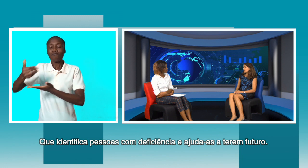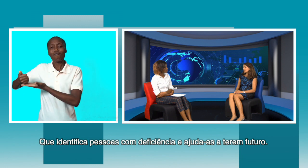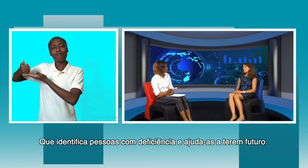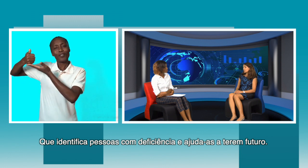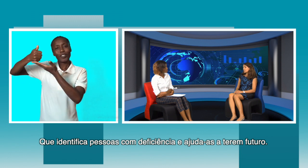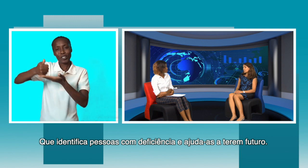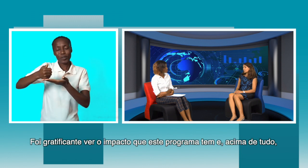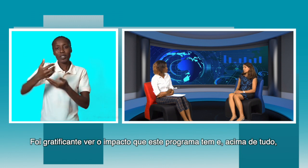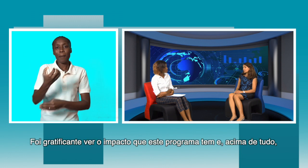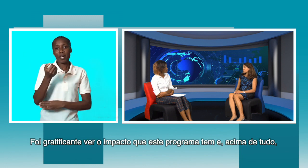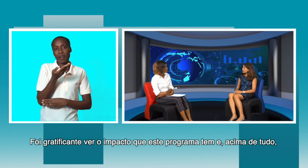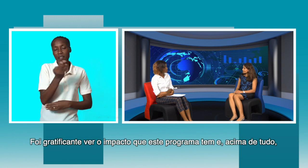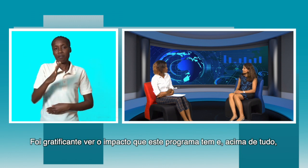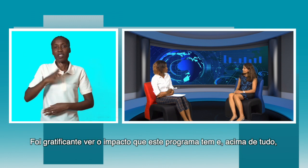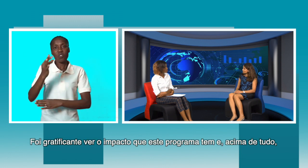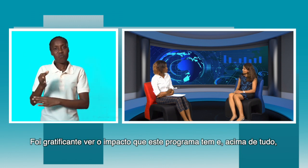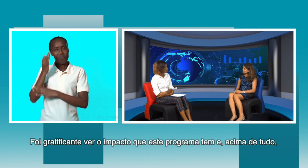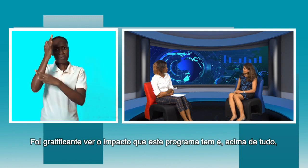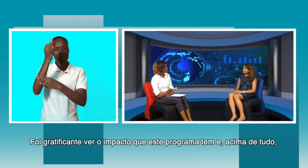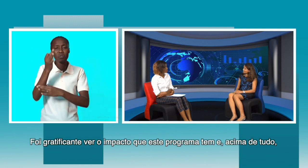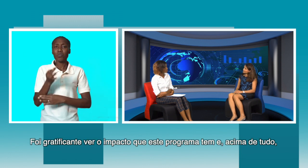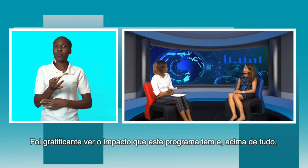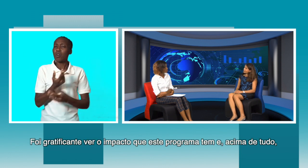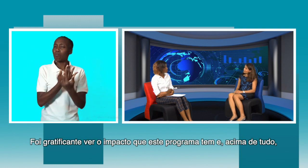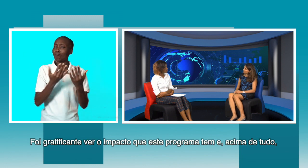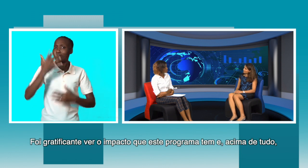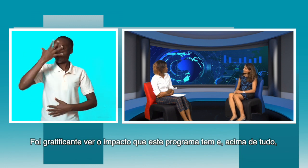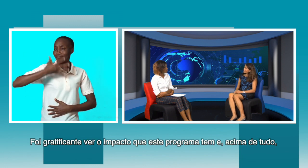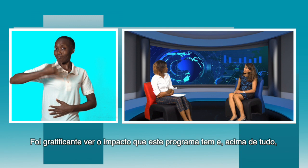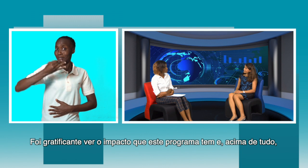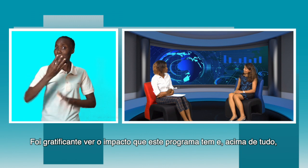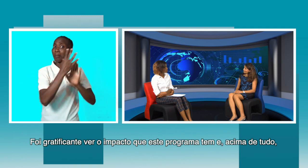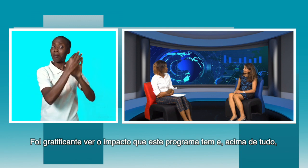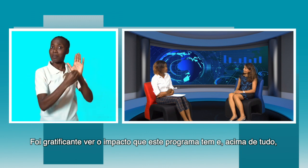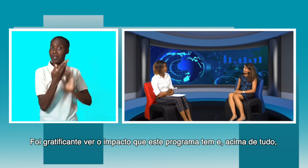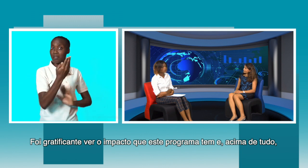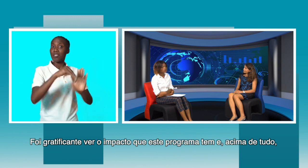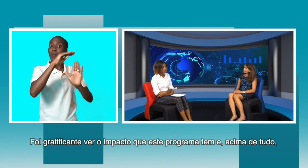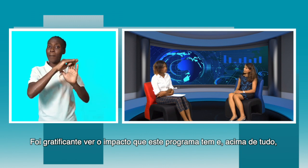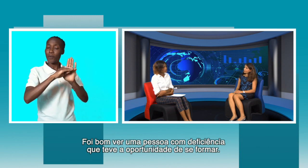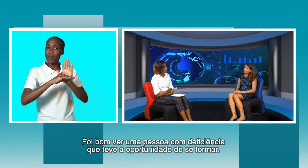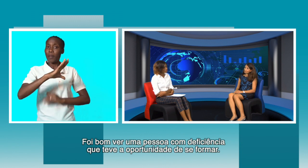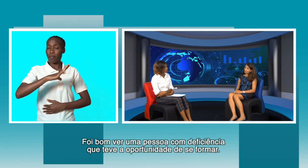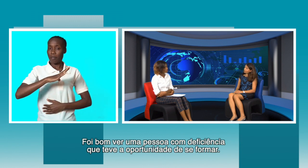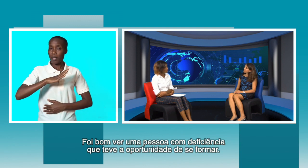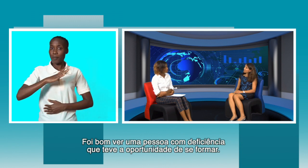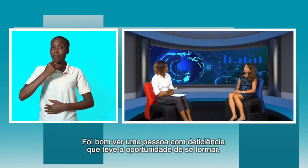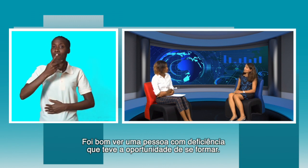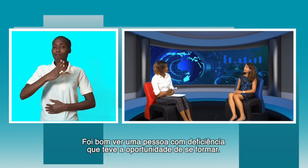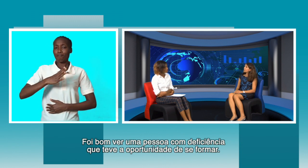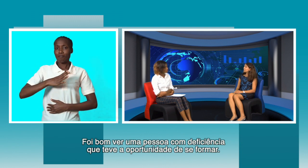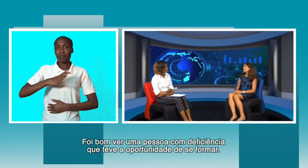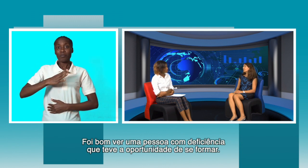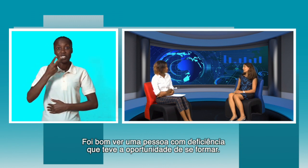ter um futuro. Foi gratificante ver o impacto que este programa tem e acima de tudo foi bom